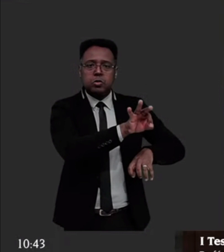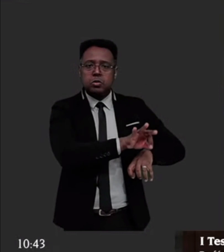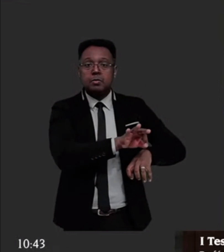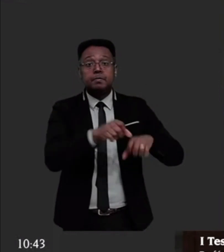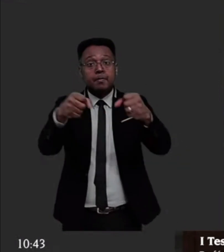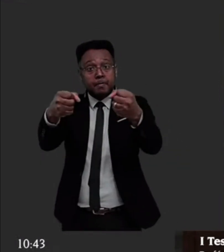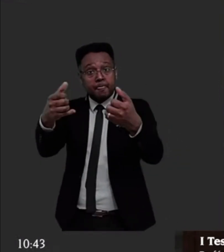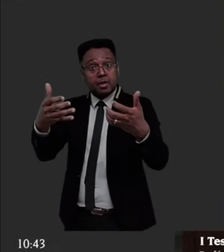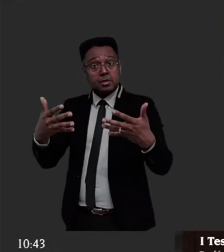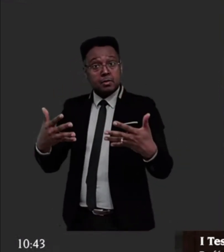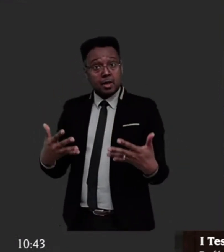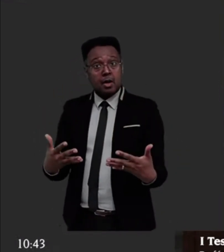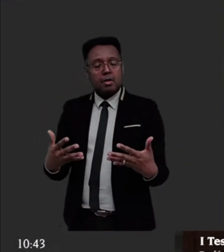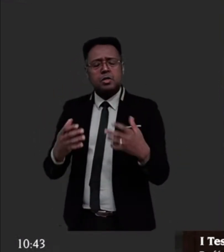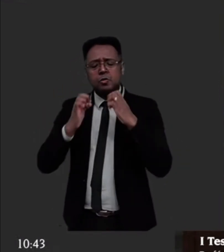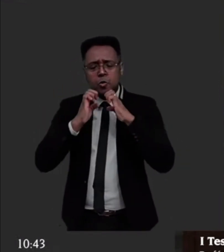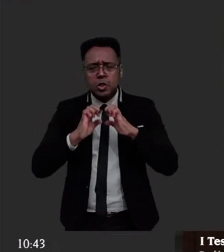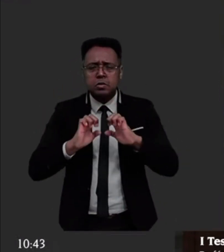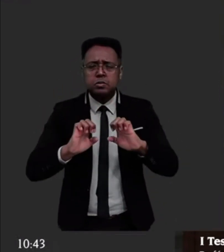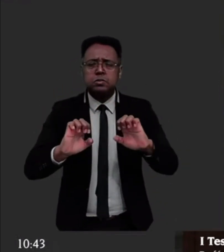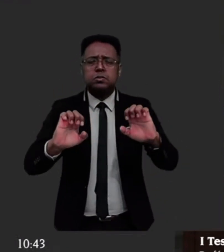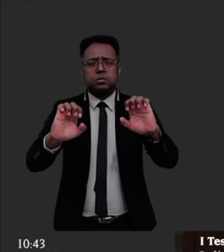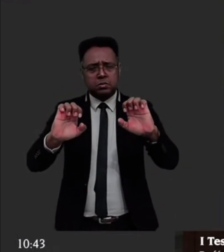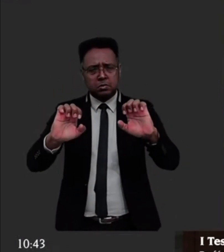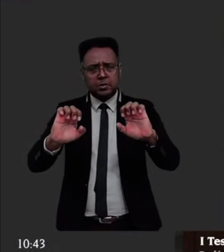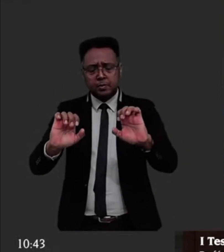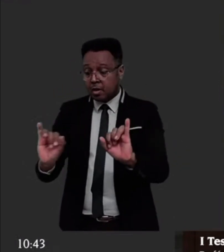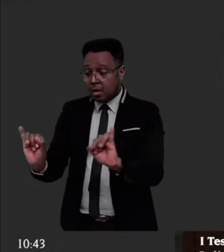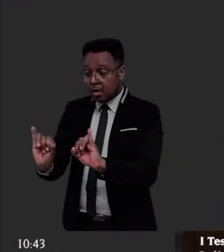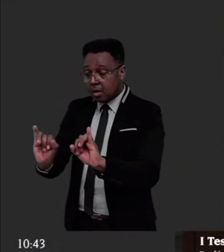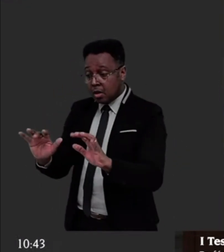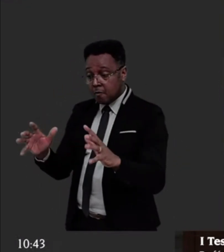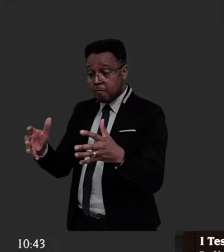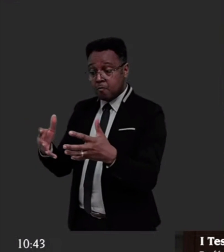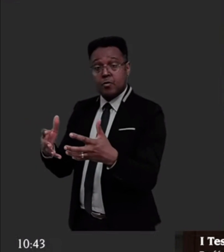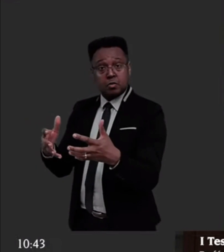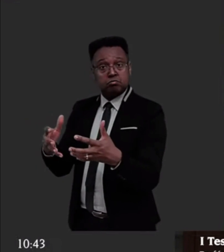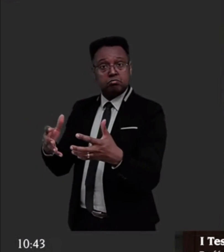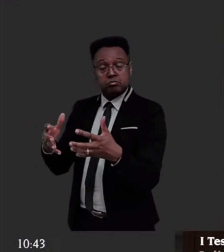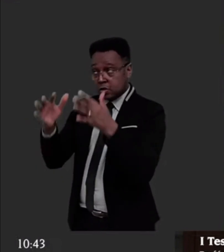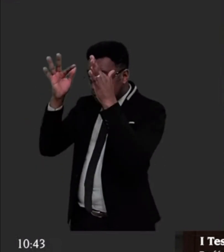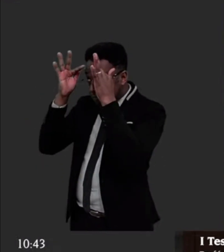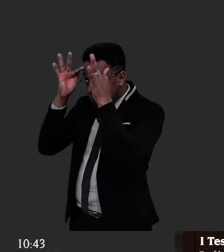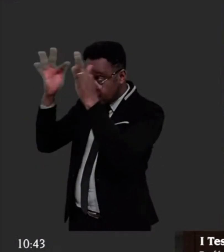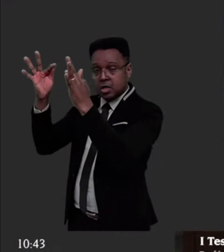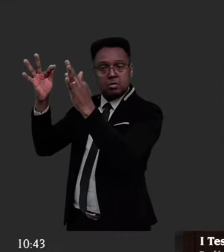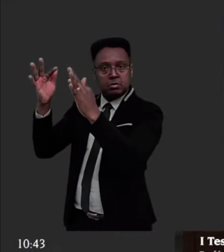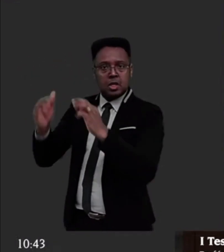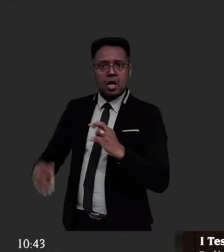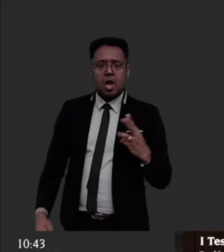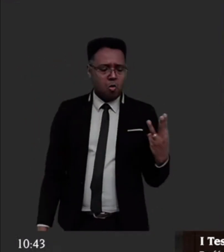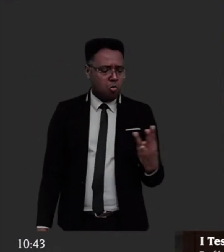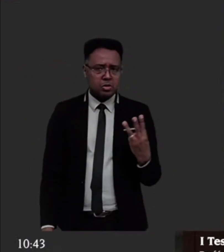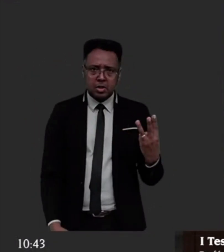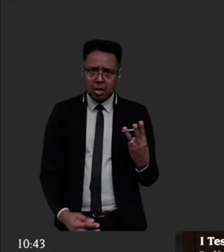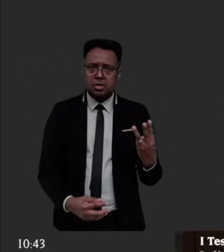irmãos em Jesus Cristo. E ele inicia assim então Paulo e Silvano e Timóteo, dirigindo a